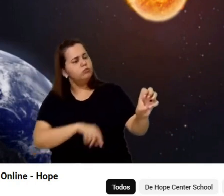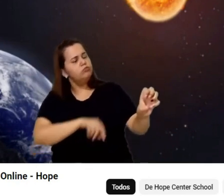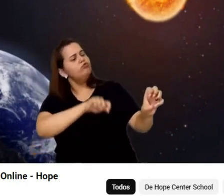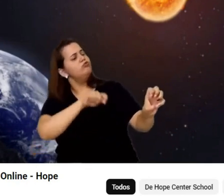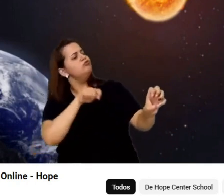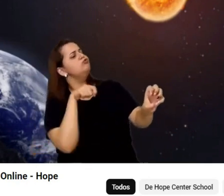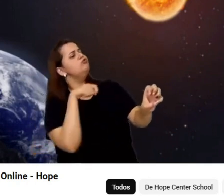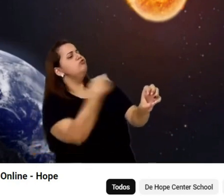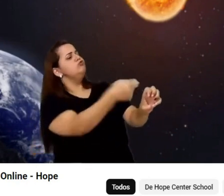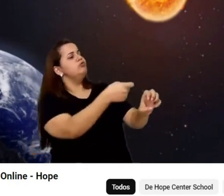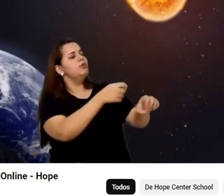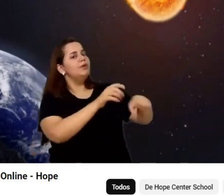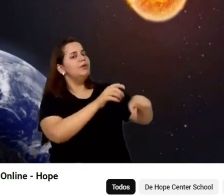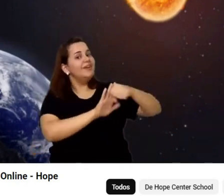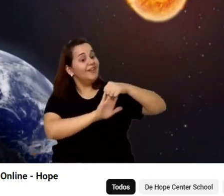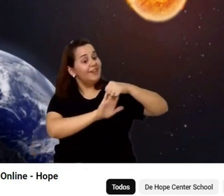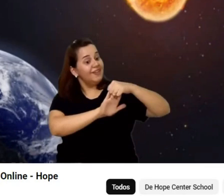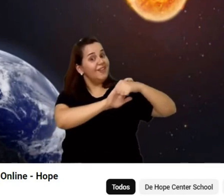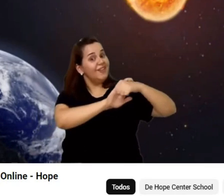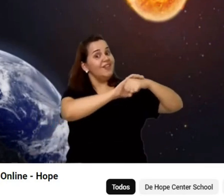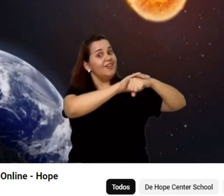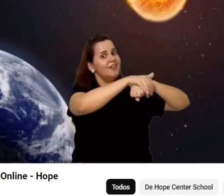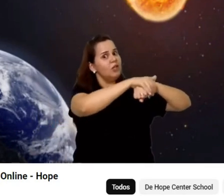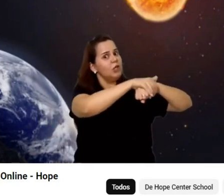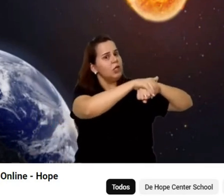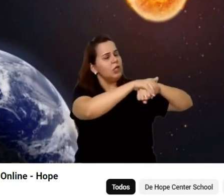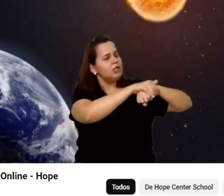à tarde e noite.